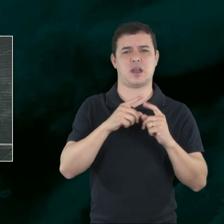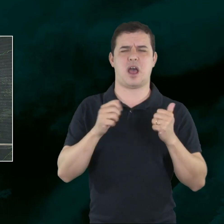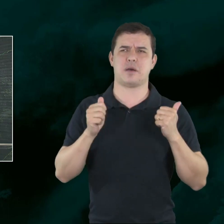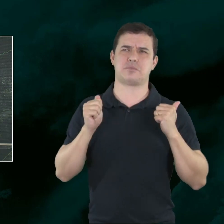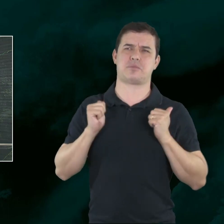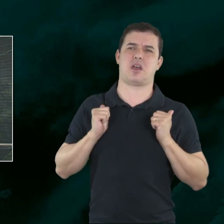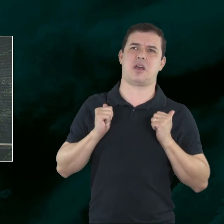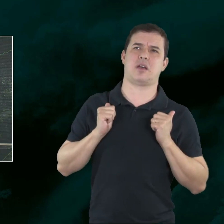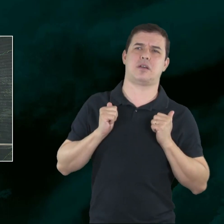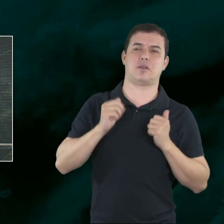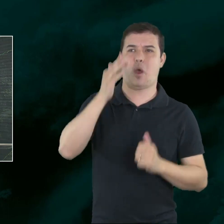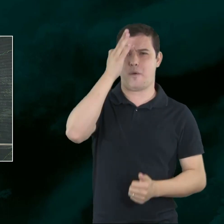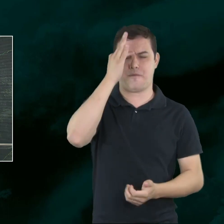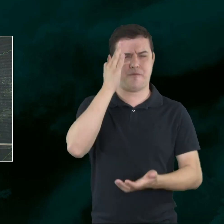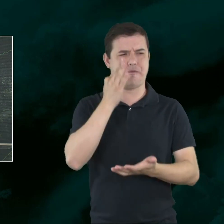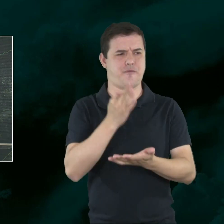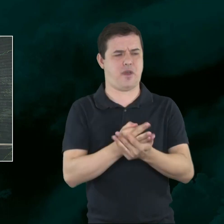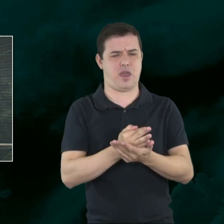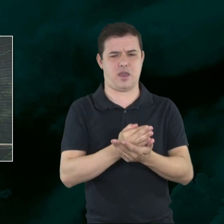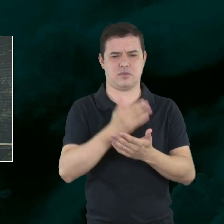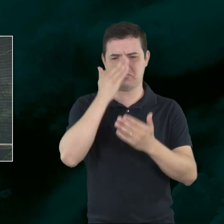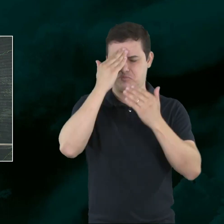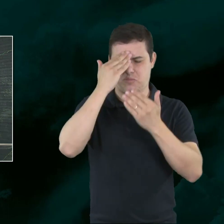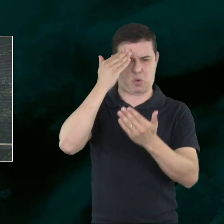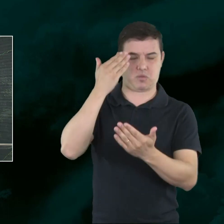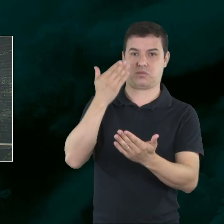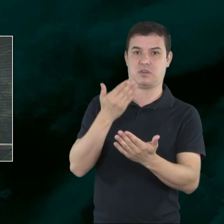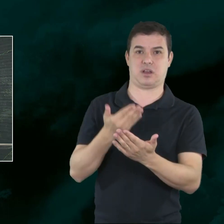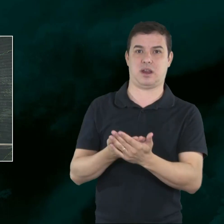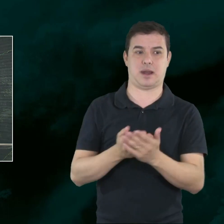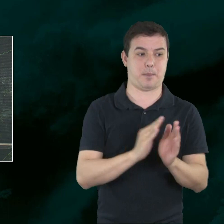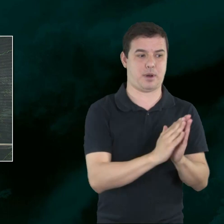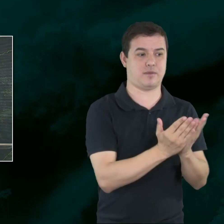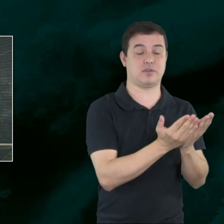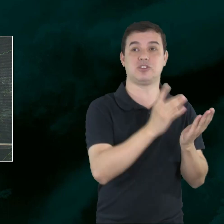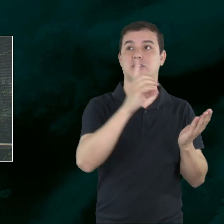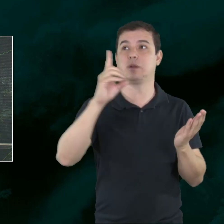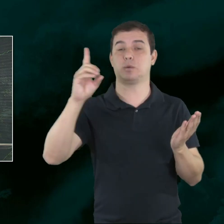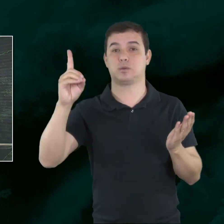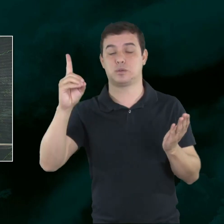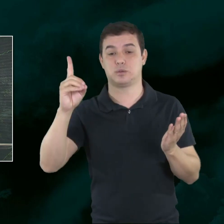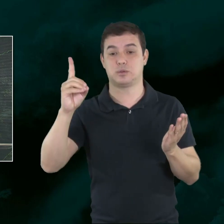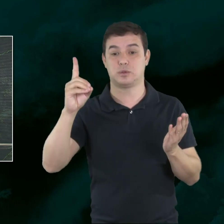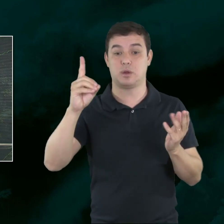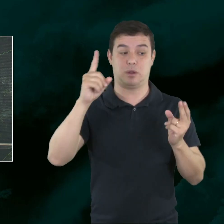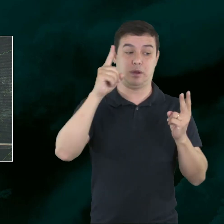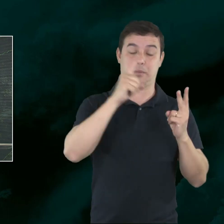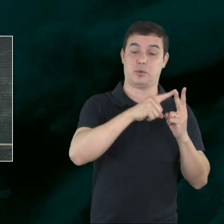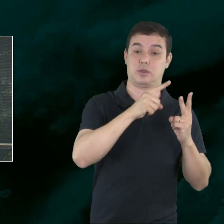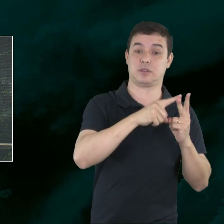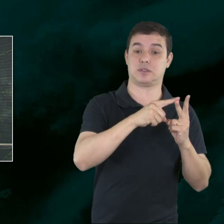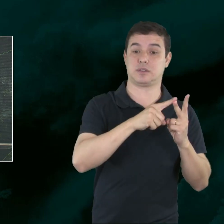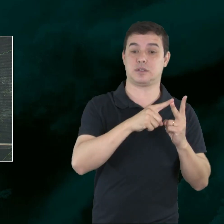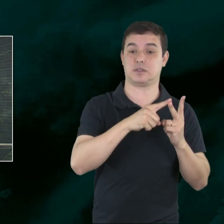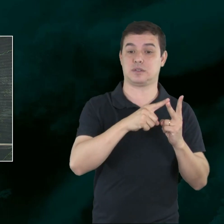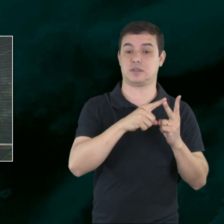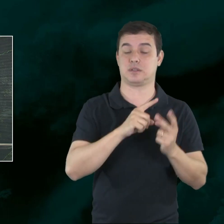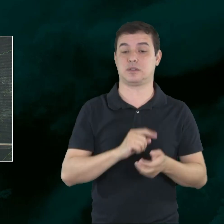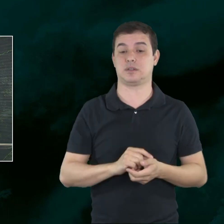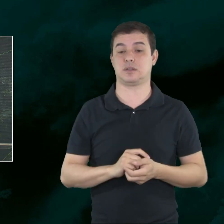relação à fé em Cristo Jesus e à palavra de Deus, seguida da